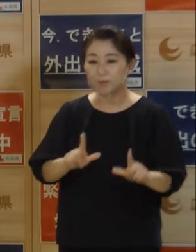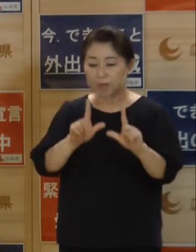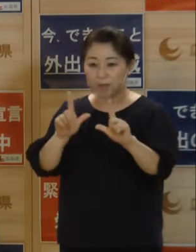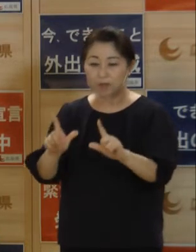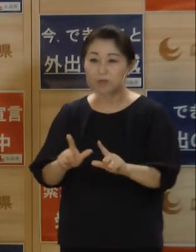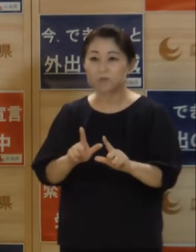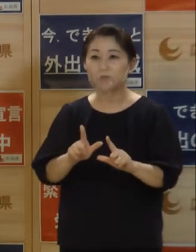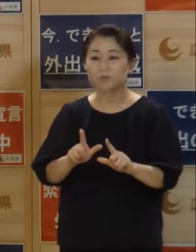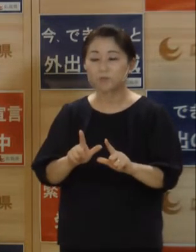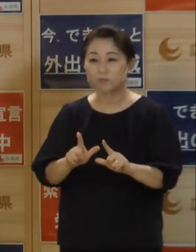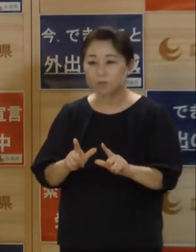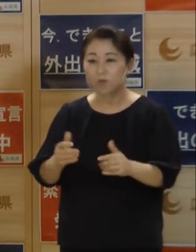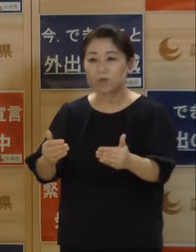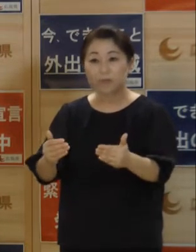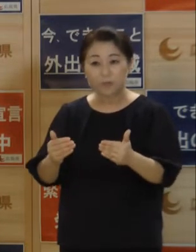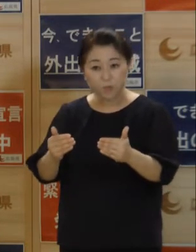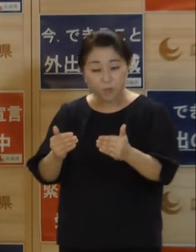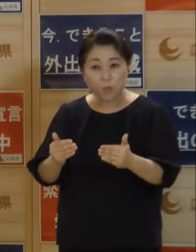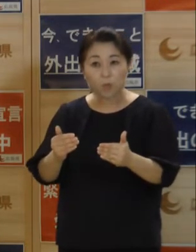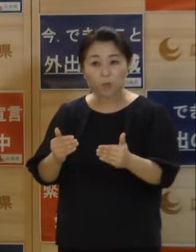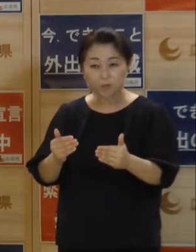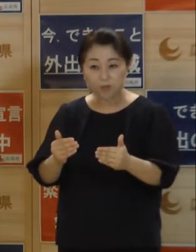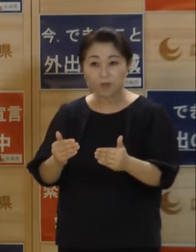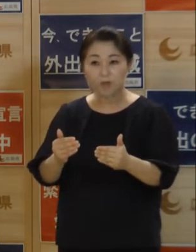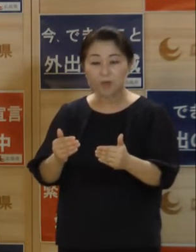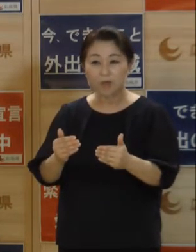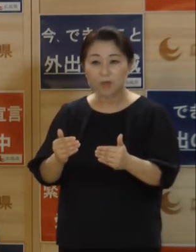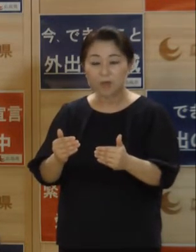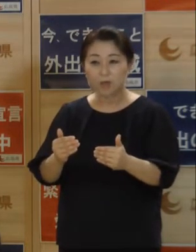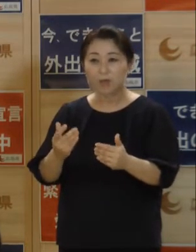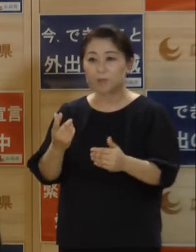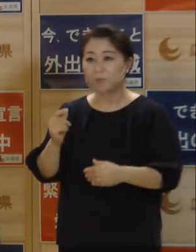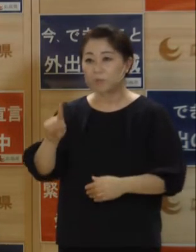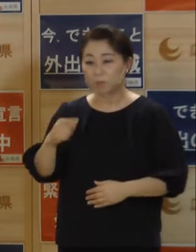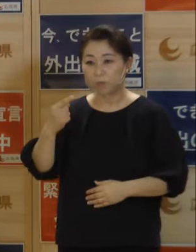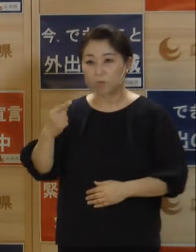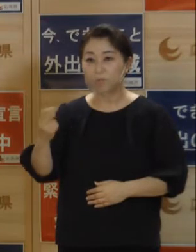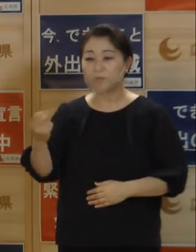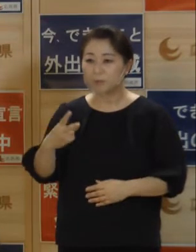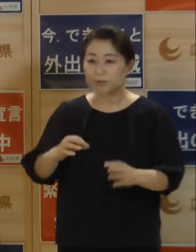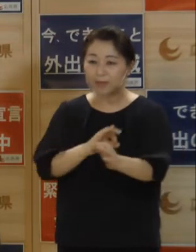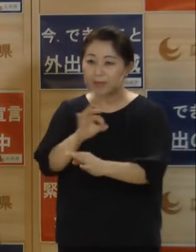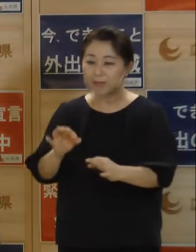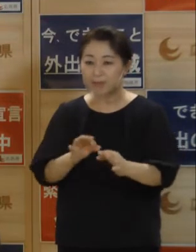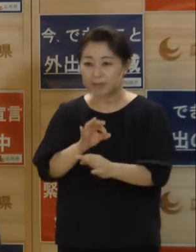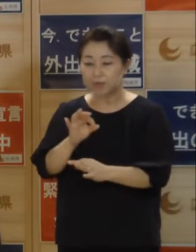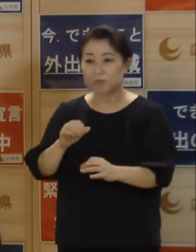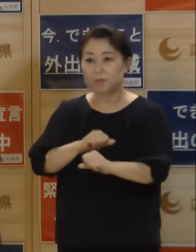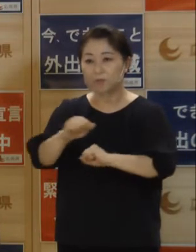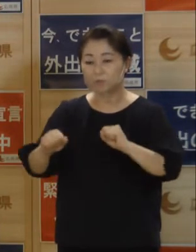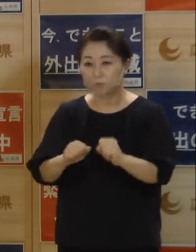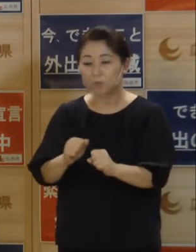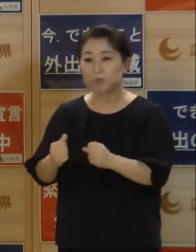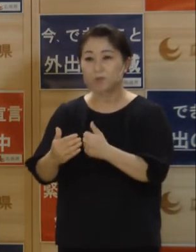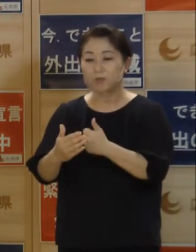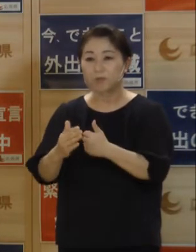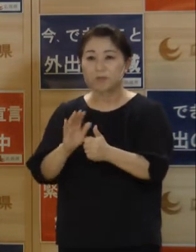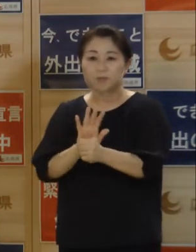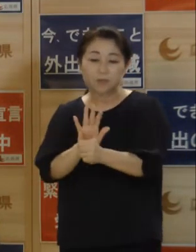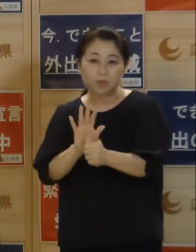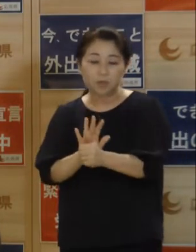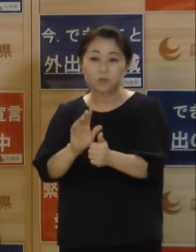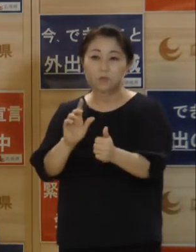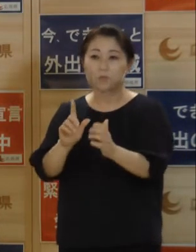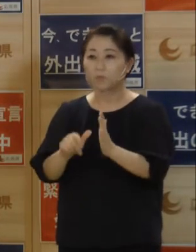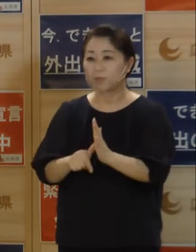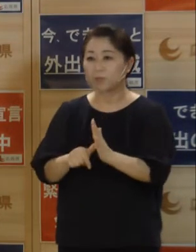まあ、必要なものと、あるいはその経済活動を進めていく上での、ね、自分の移